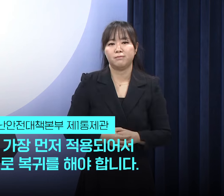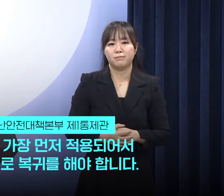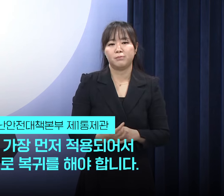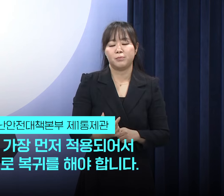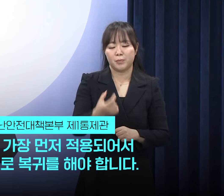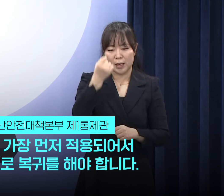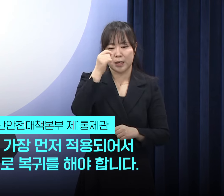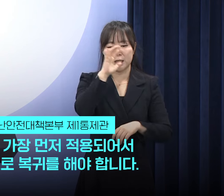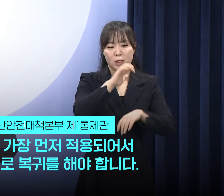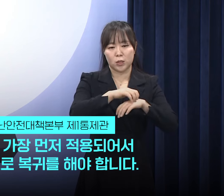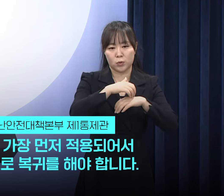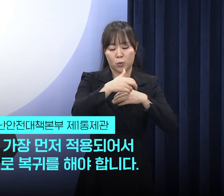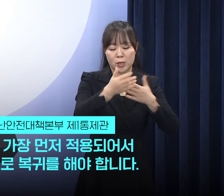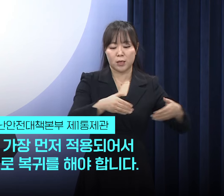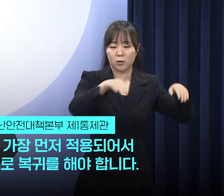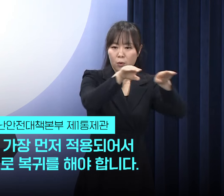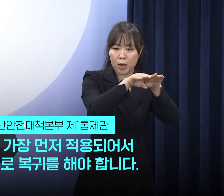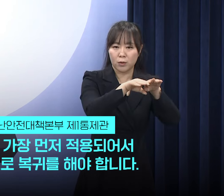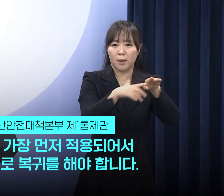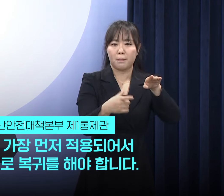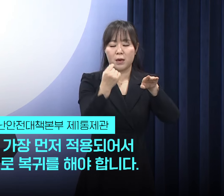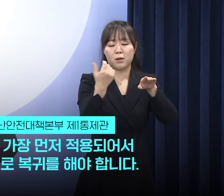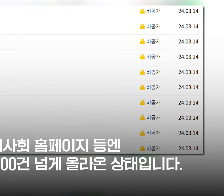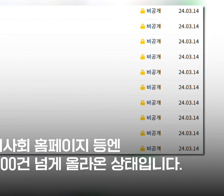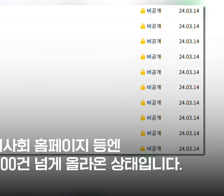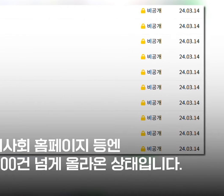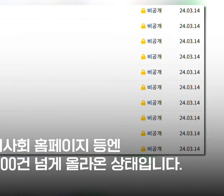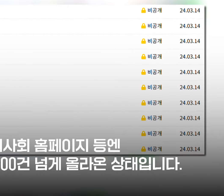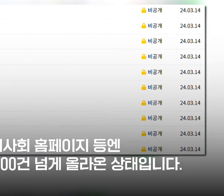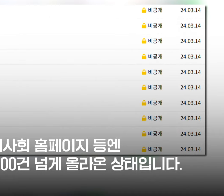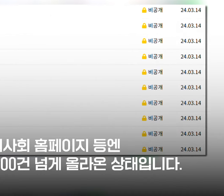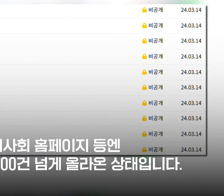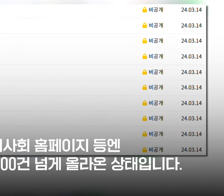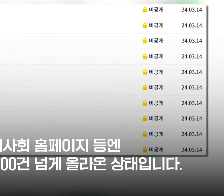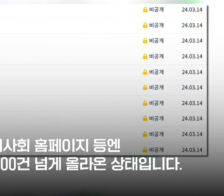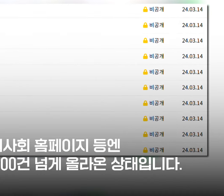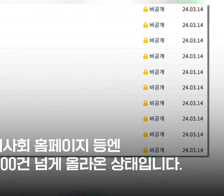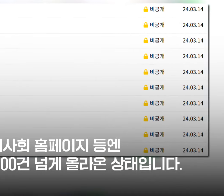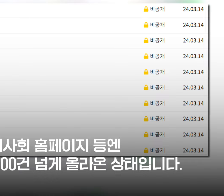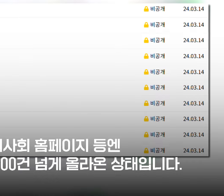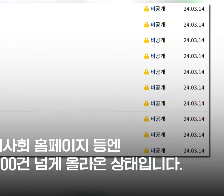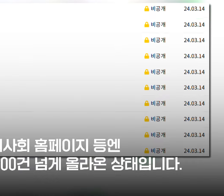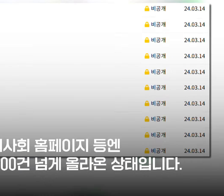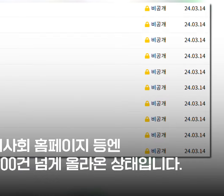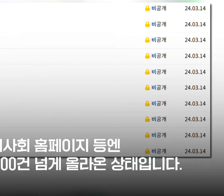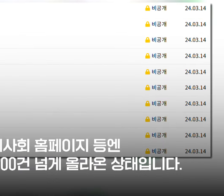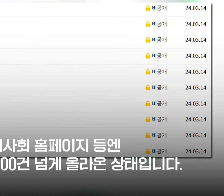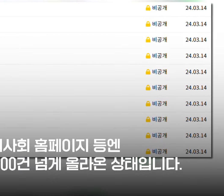빨리 수련 기관으로 복귀를 해야 된다. 한편